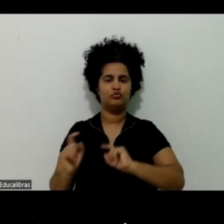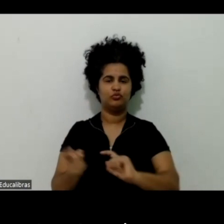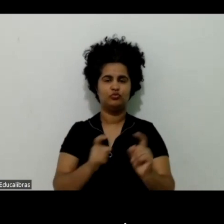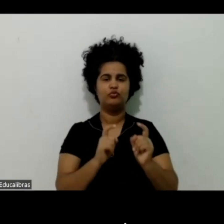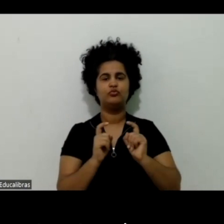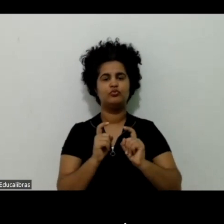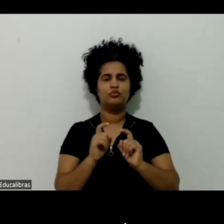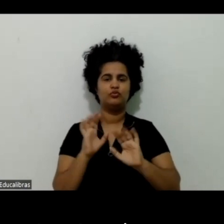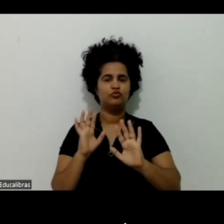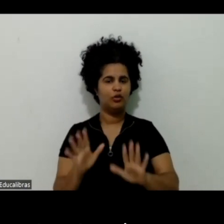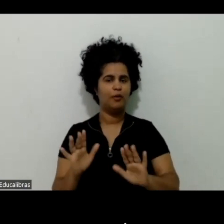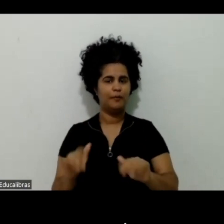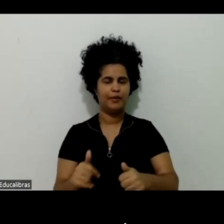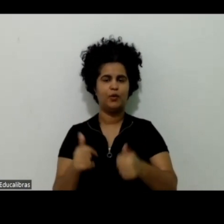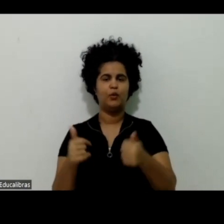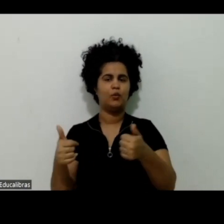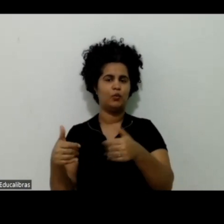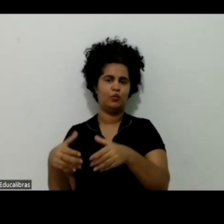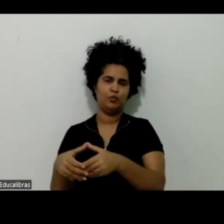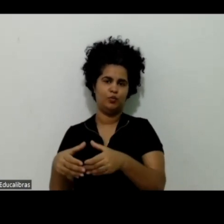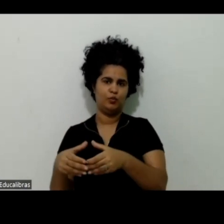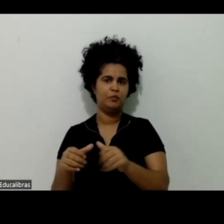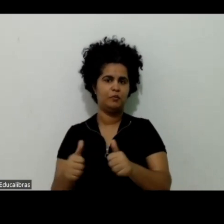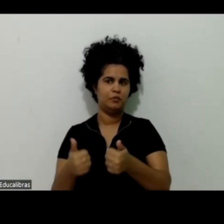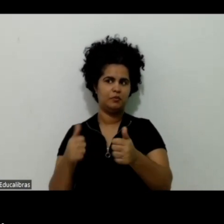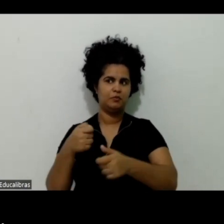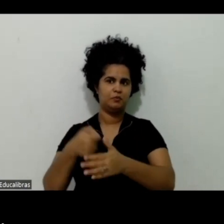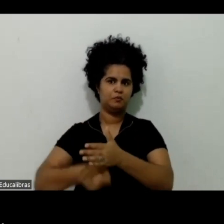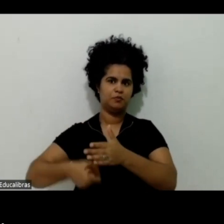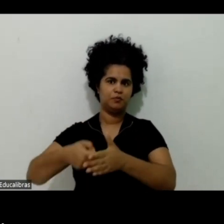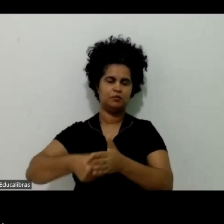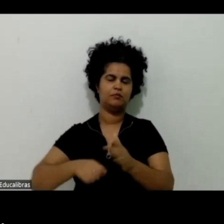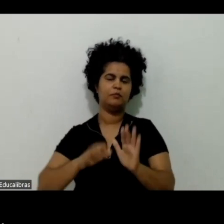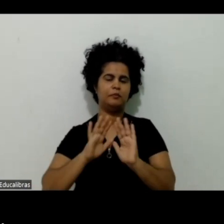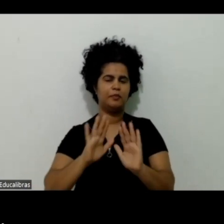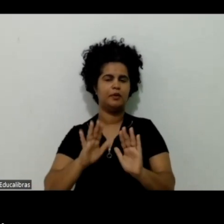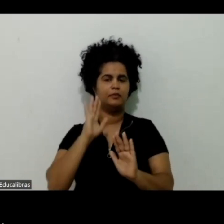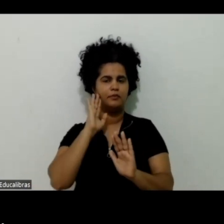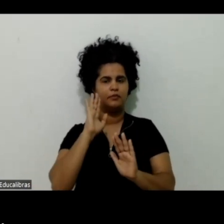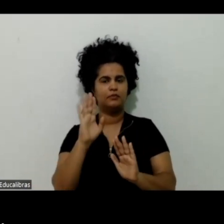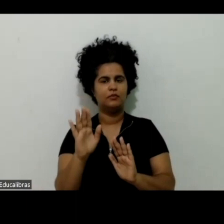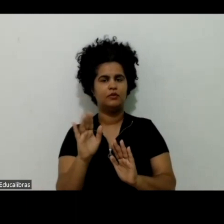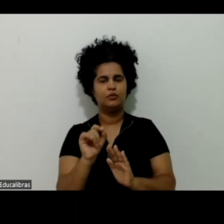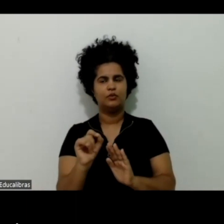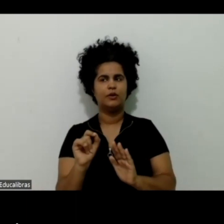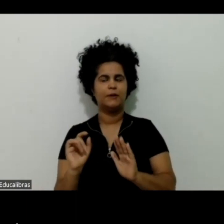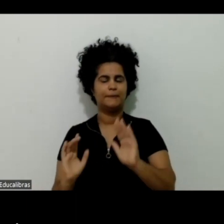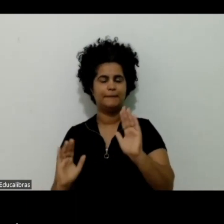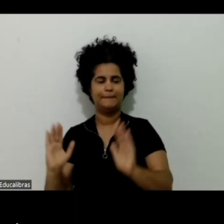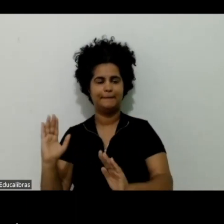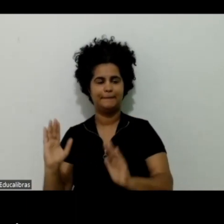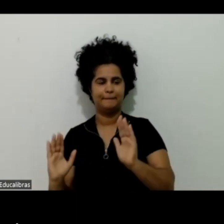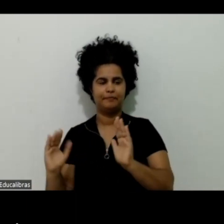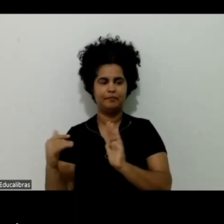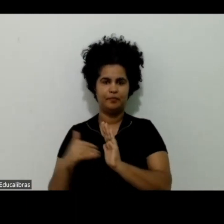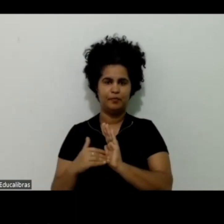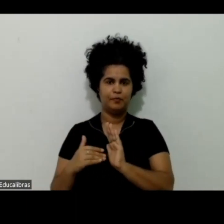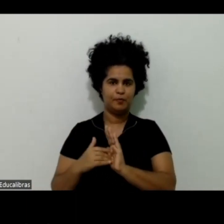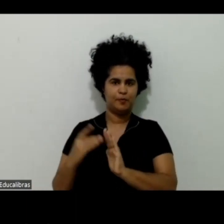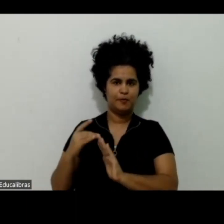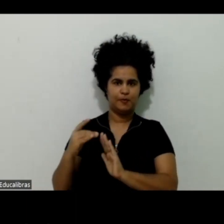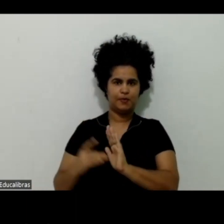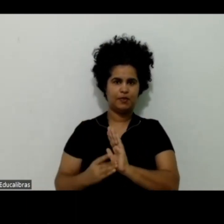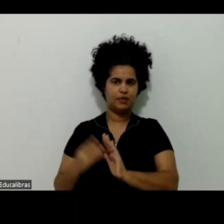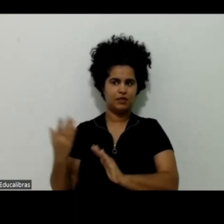muito enquanto categoria, sobretudo, eu diria, no meado da última década, né?